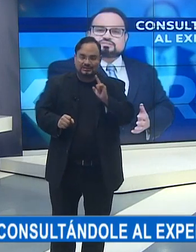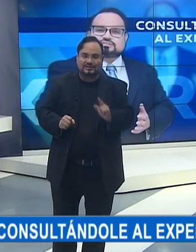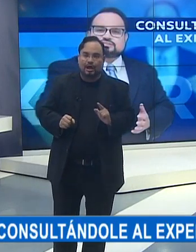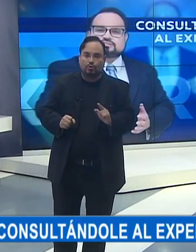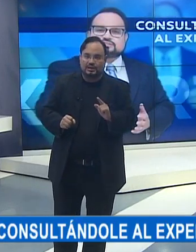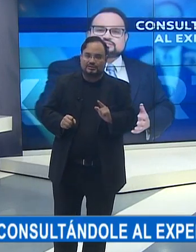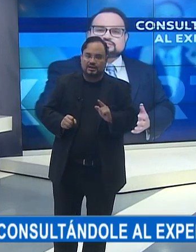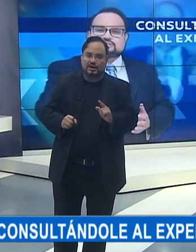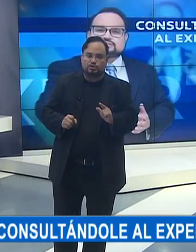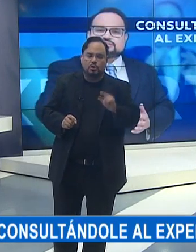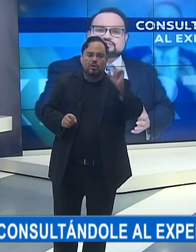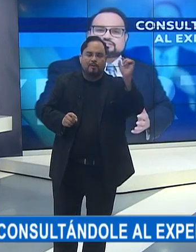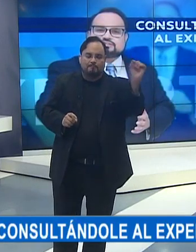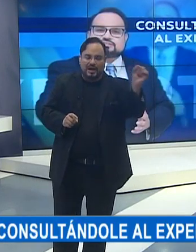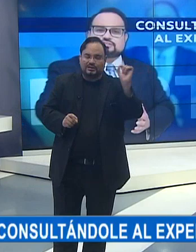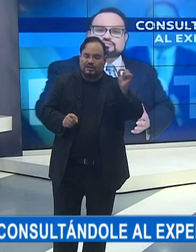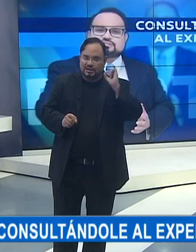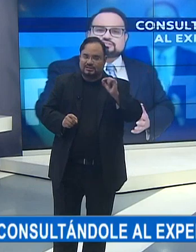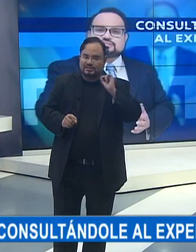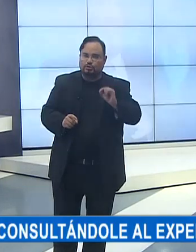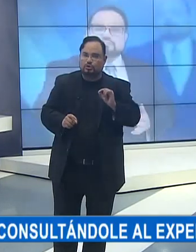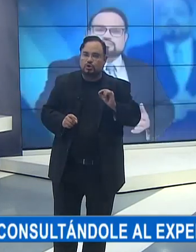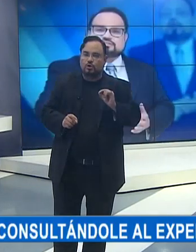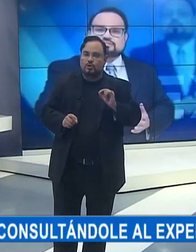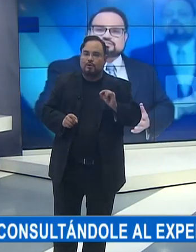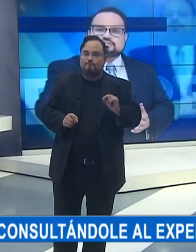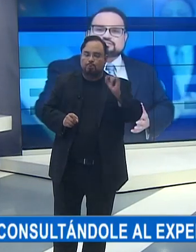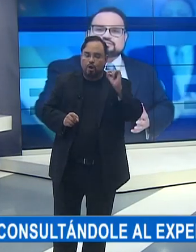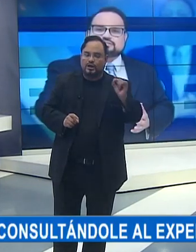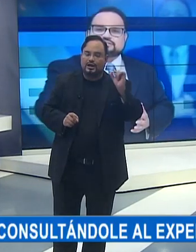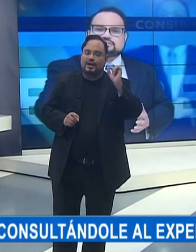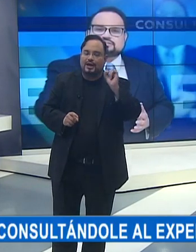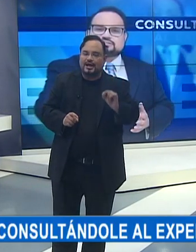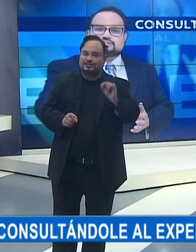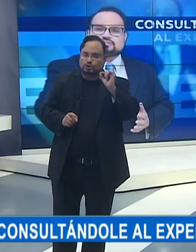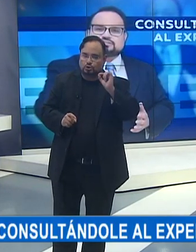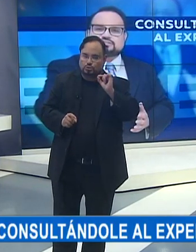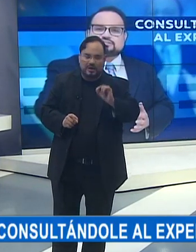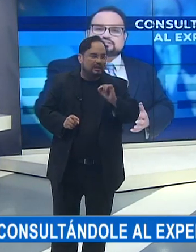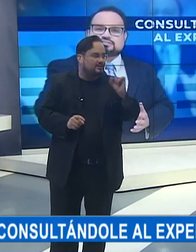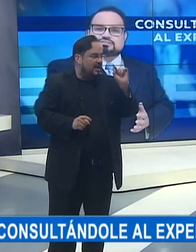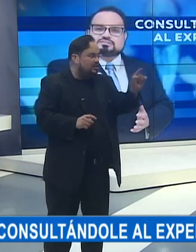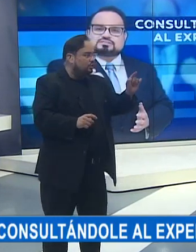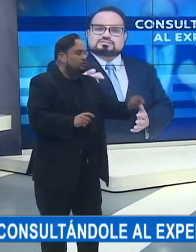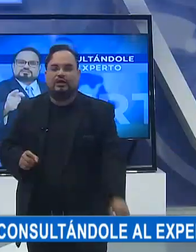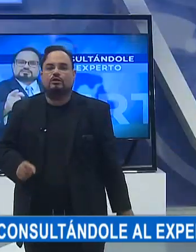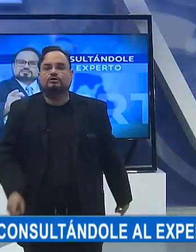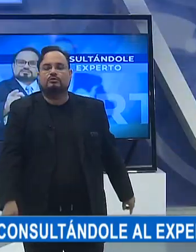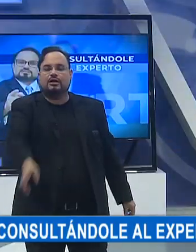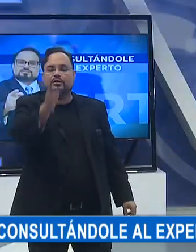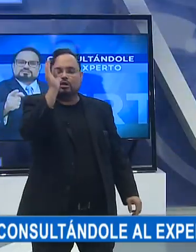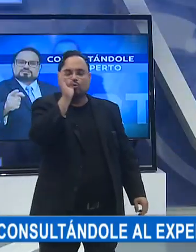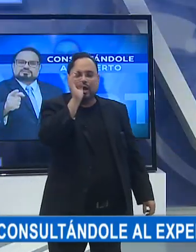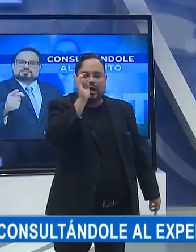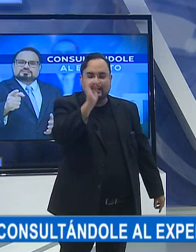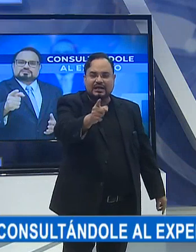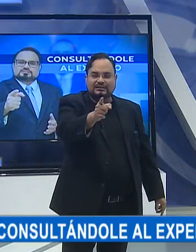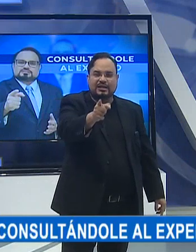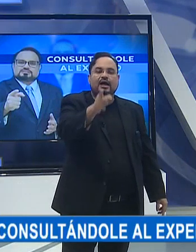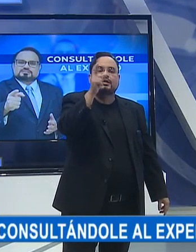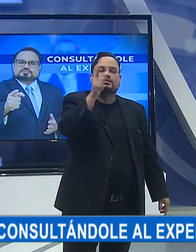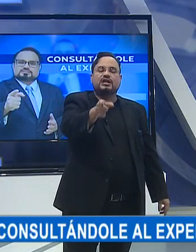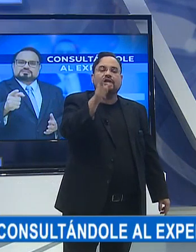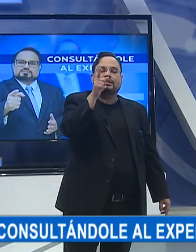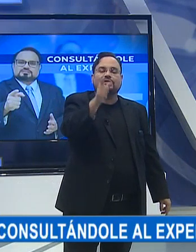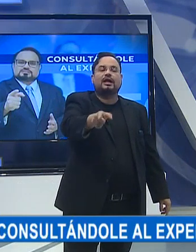un intestado, en este caso, parte de esa situación, porque estos bienes, estos terrenos, devienen de una